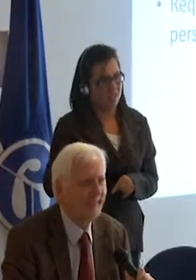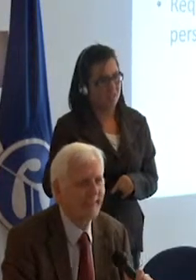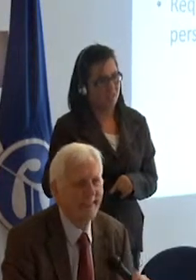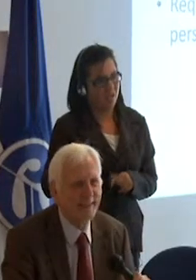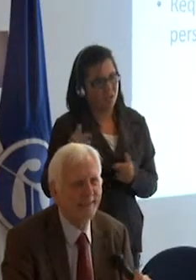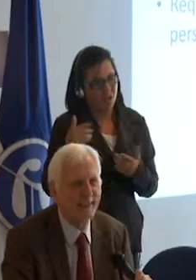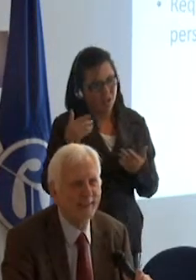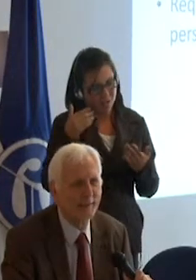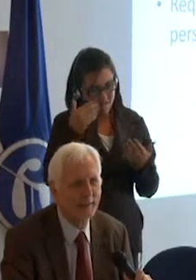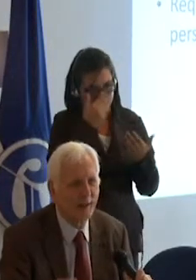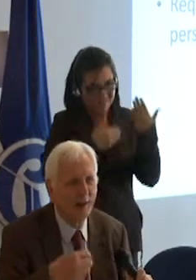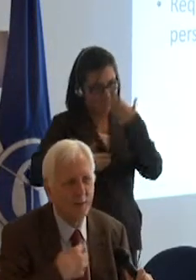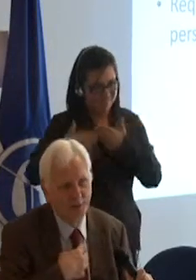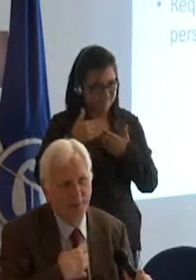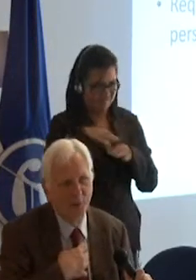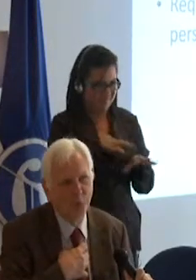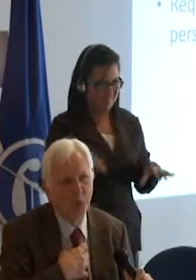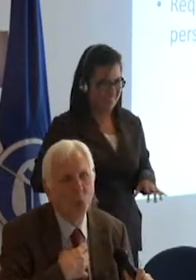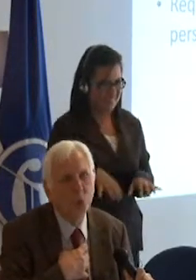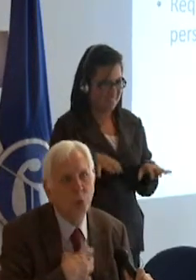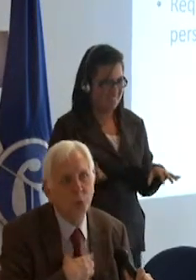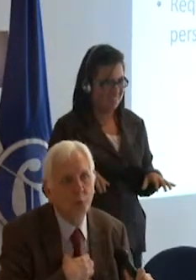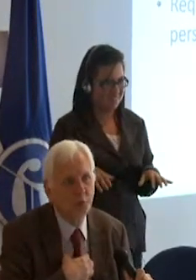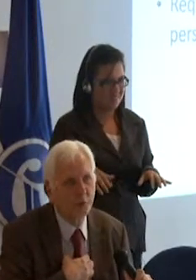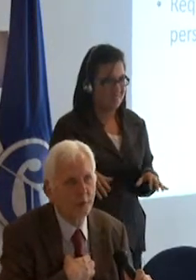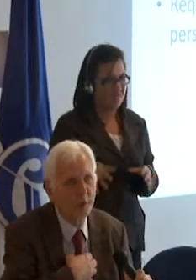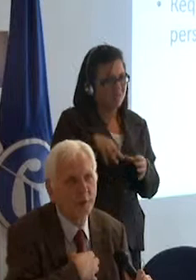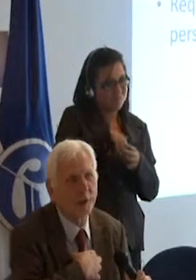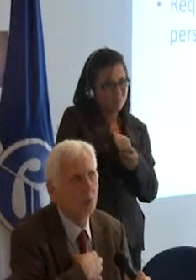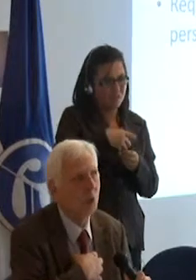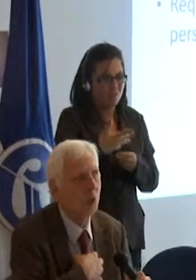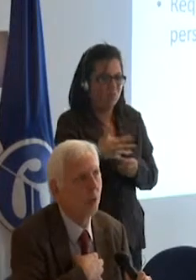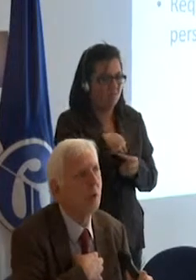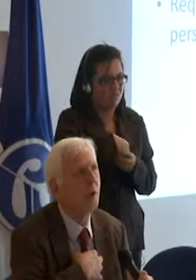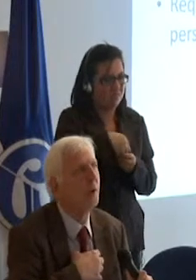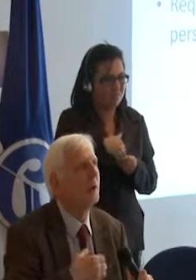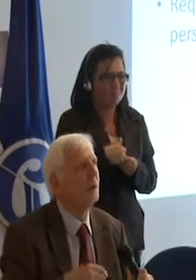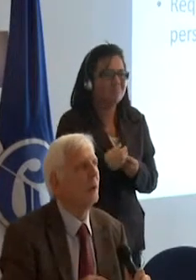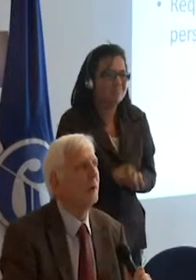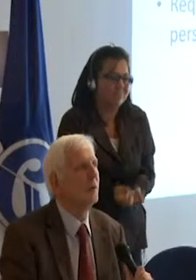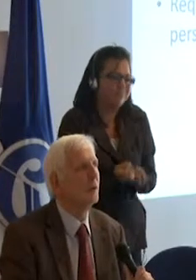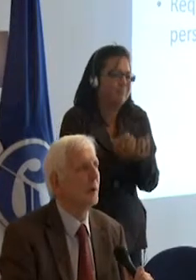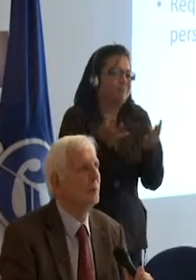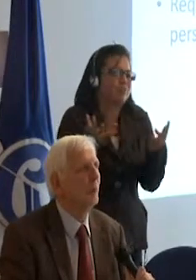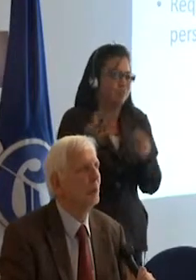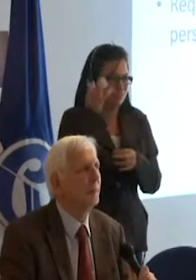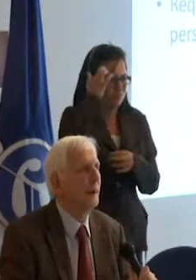porque en el análisis de la actividad, el paso de lo interno a lo externo, muchos profesionales,